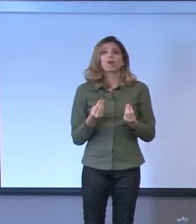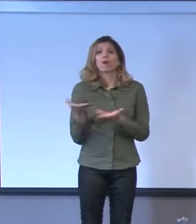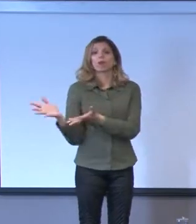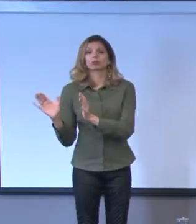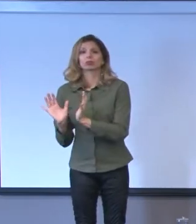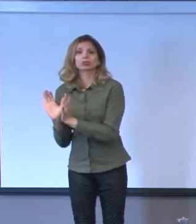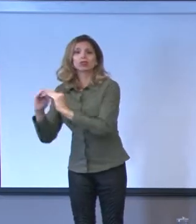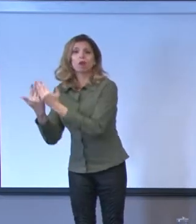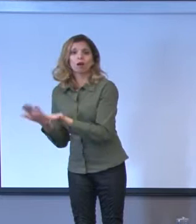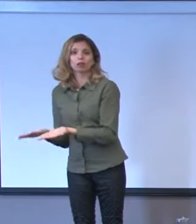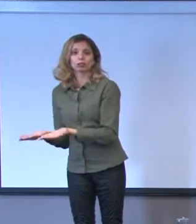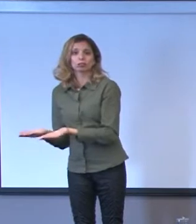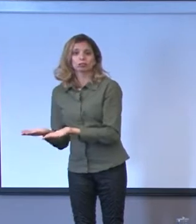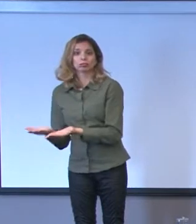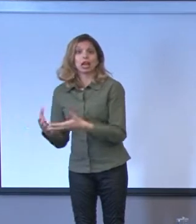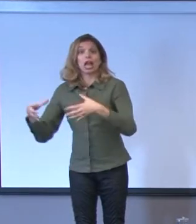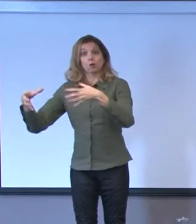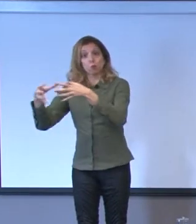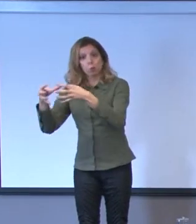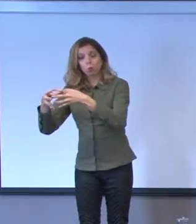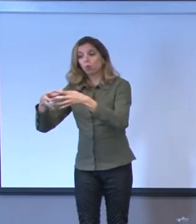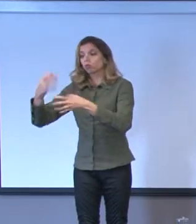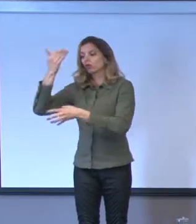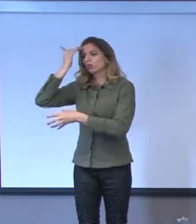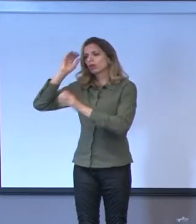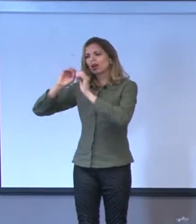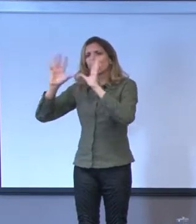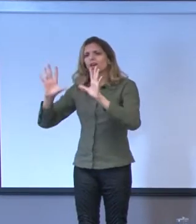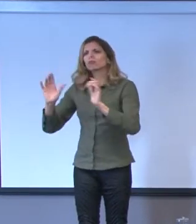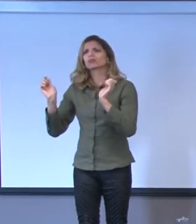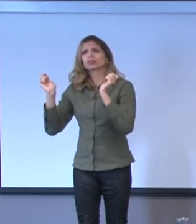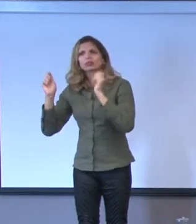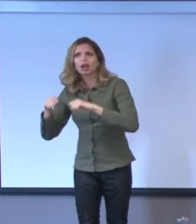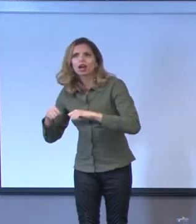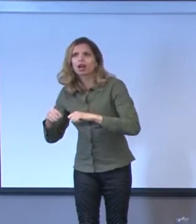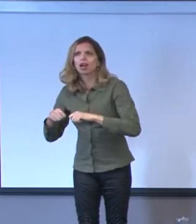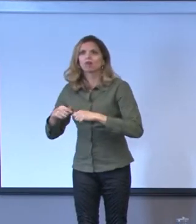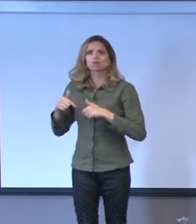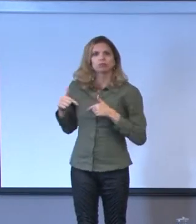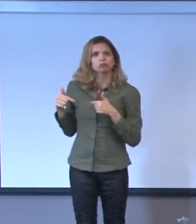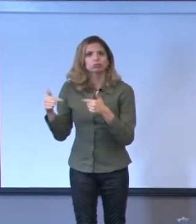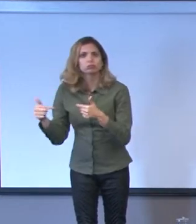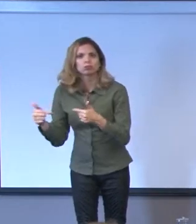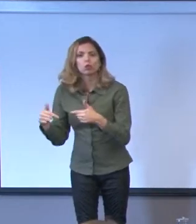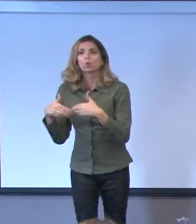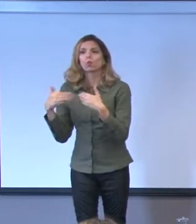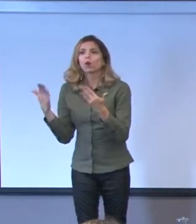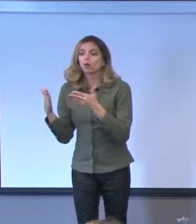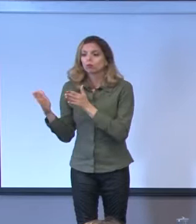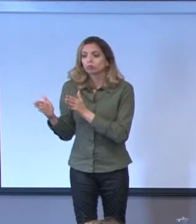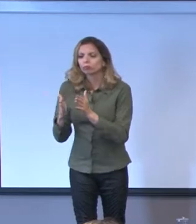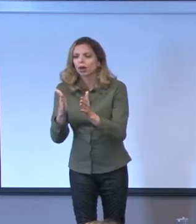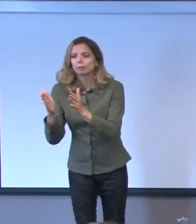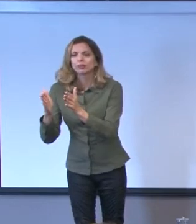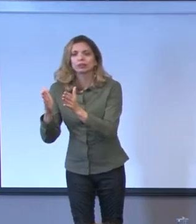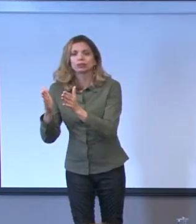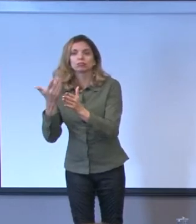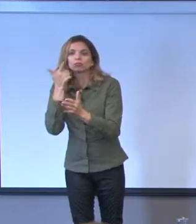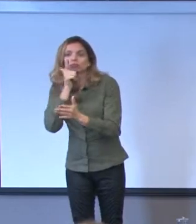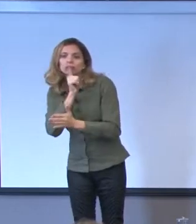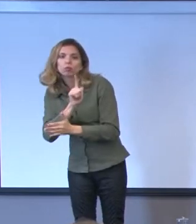e fazer com que as equipes entendam onde elas podem apostar, né? Quais são as portas de